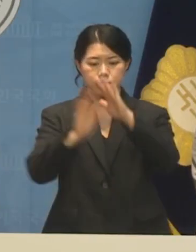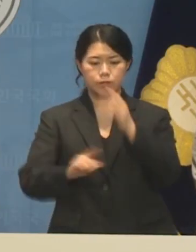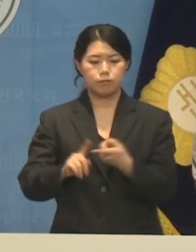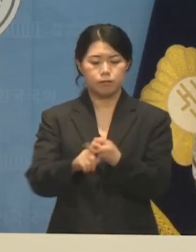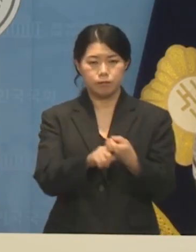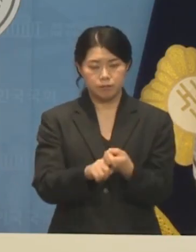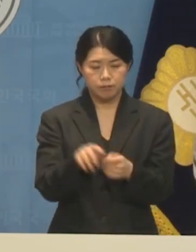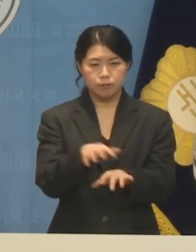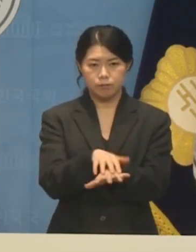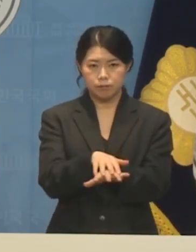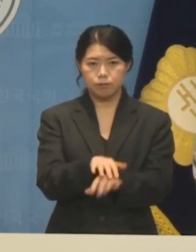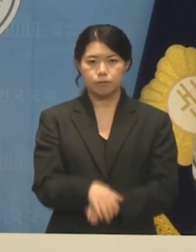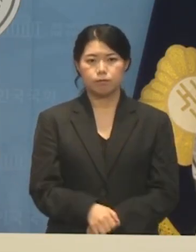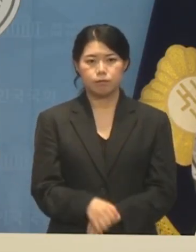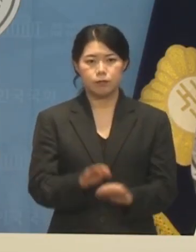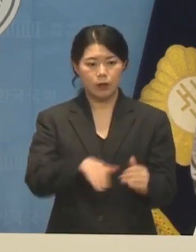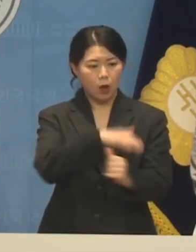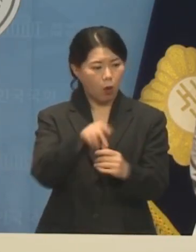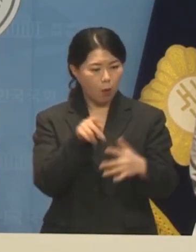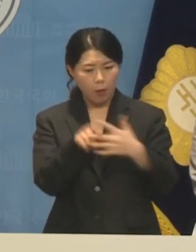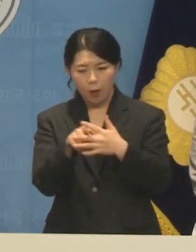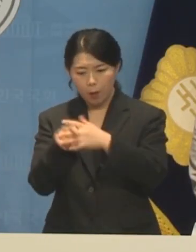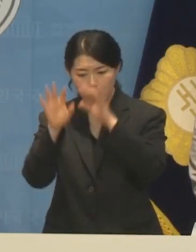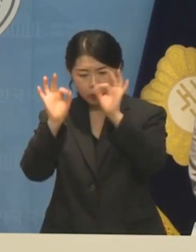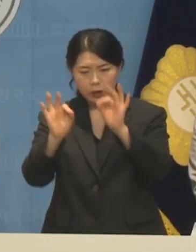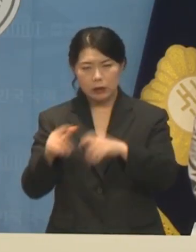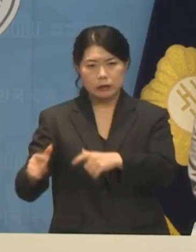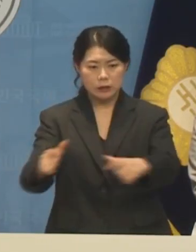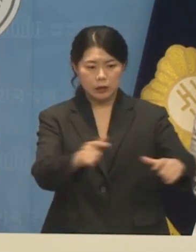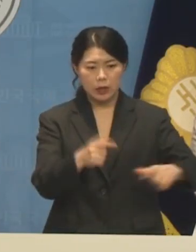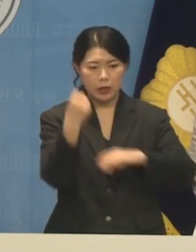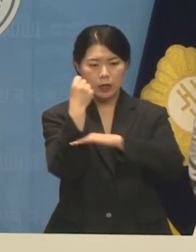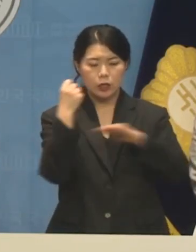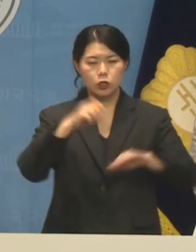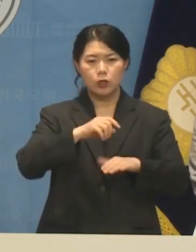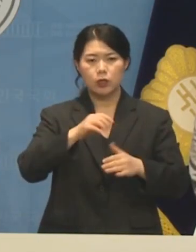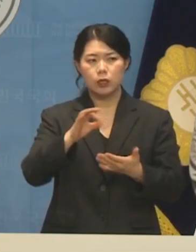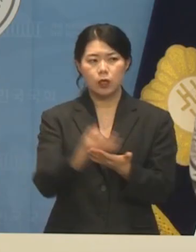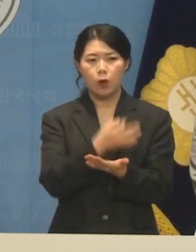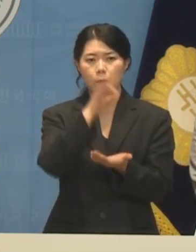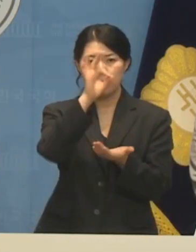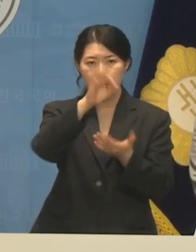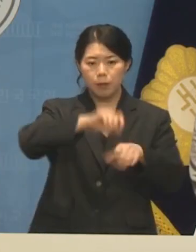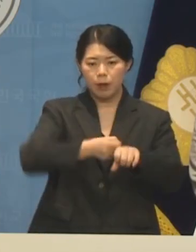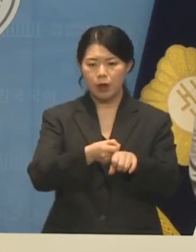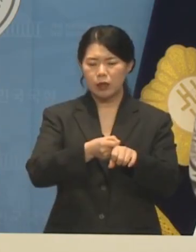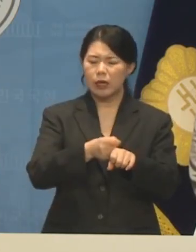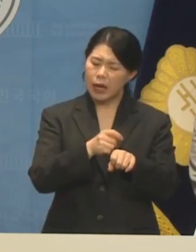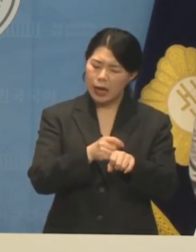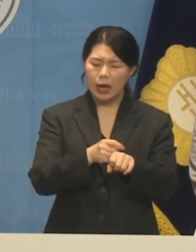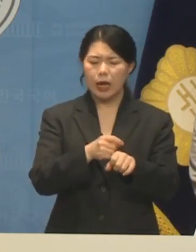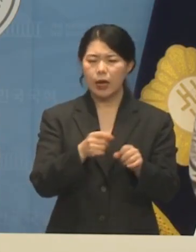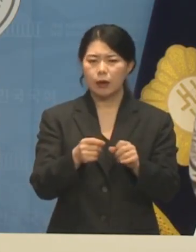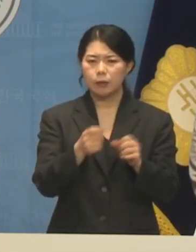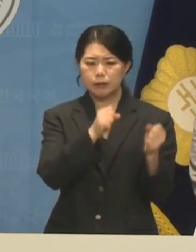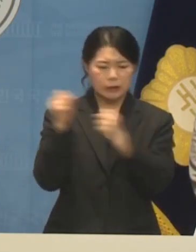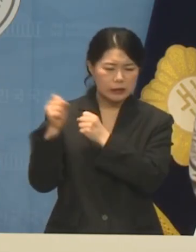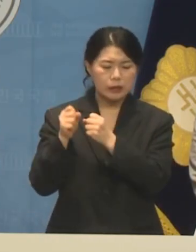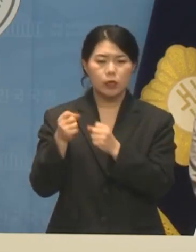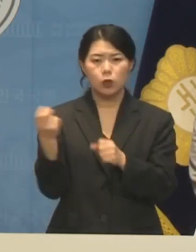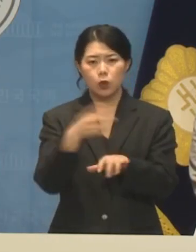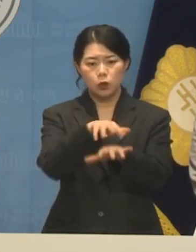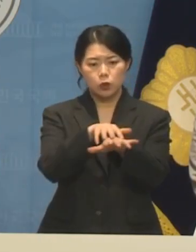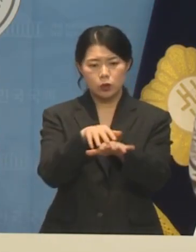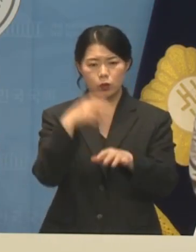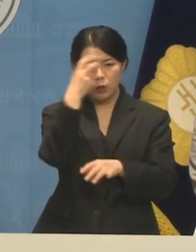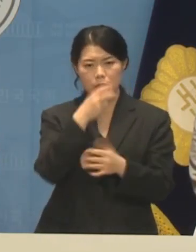조합이 실태 파악에 따르면 많은 지자체들이 기준인건비 페널티를 피하기 위해 그리고 조직관리 지침을